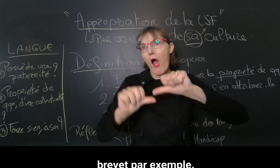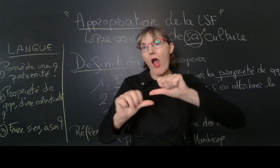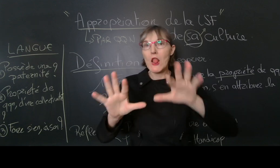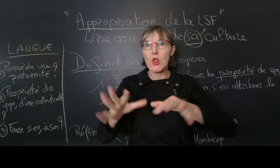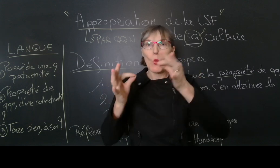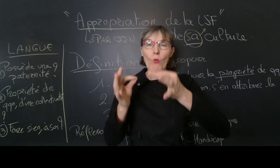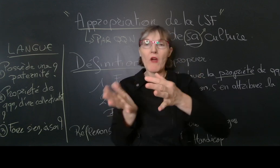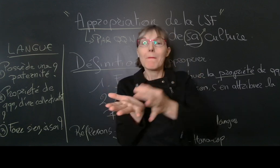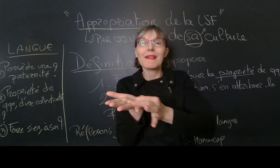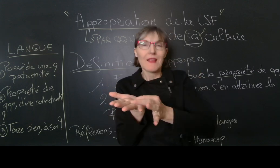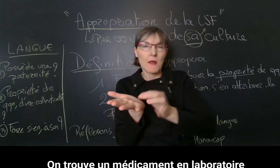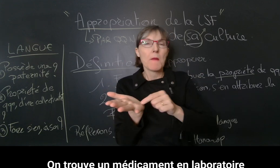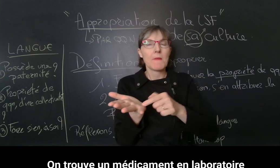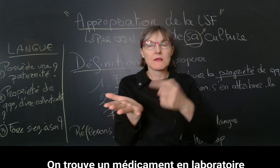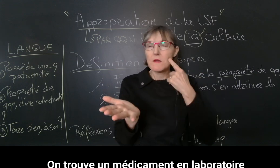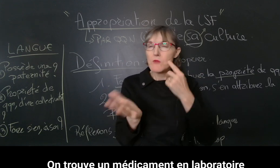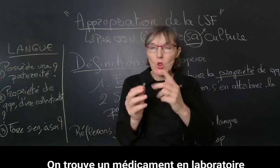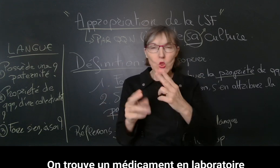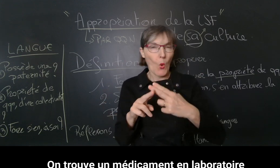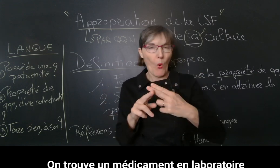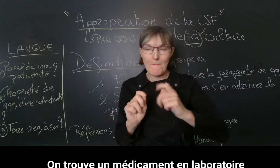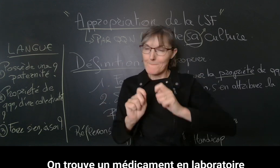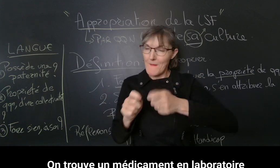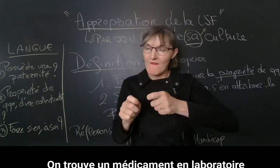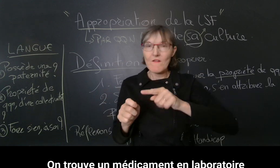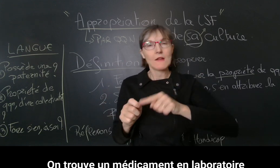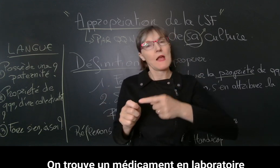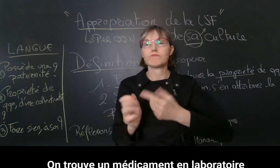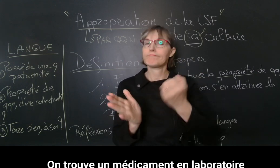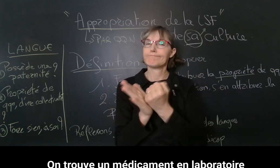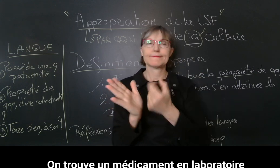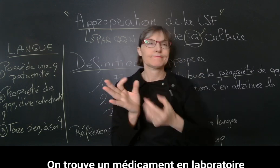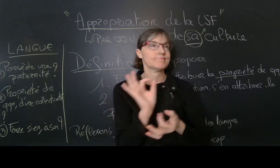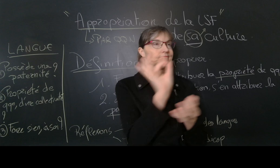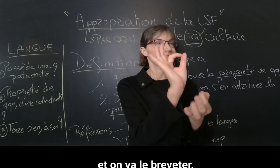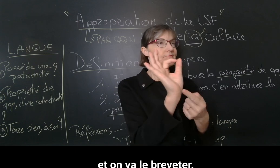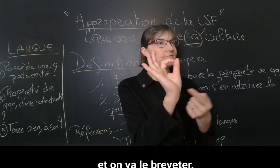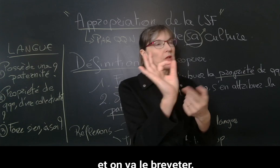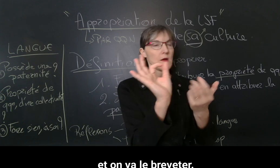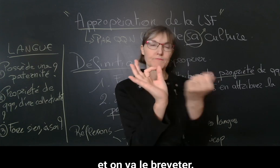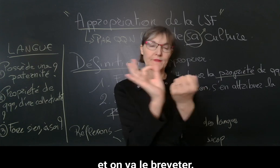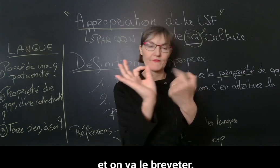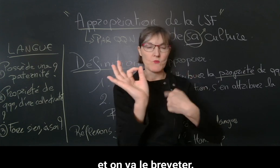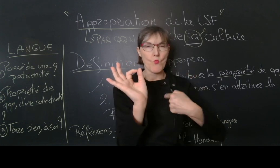qu'on trouve un médicament en laboratoire on va le breveter